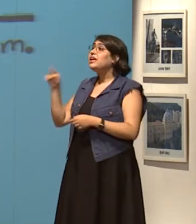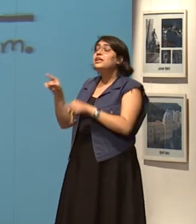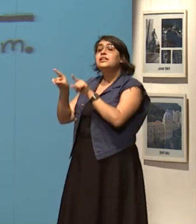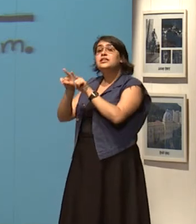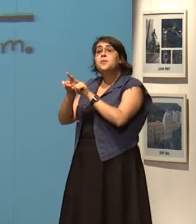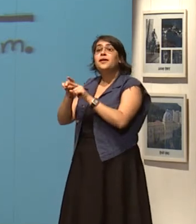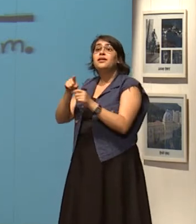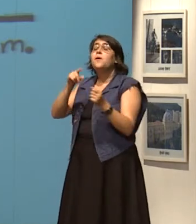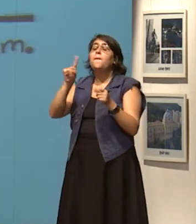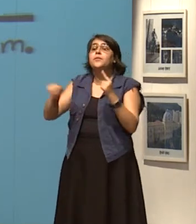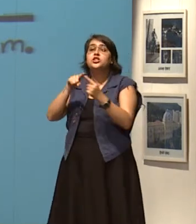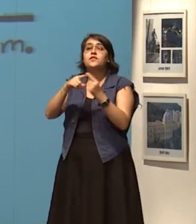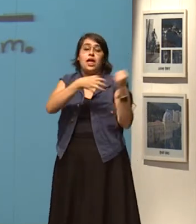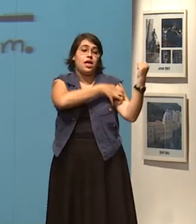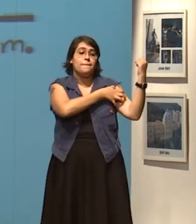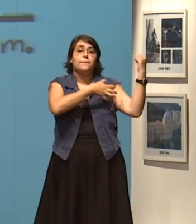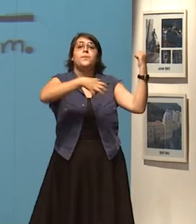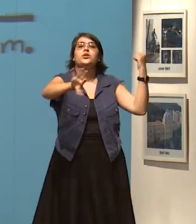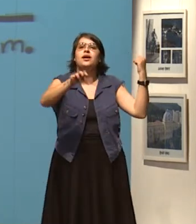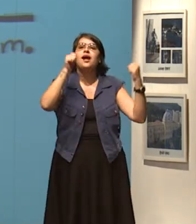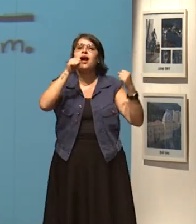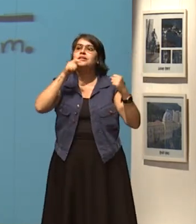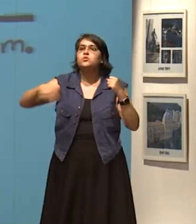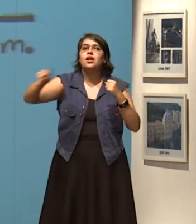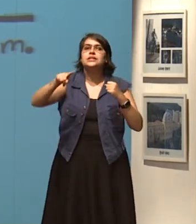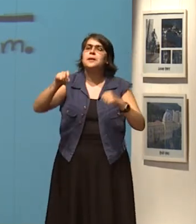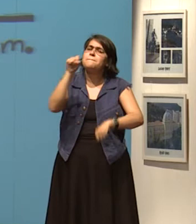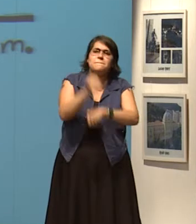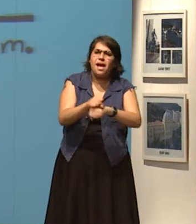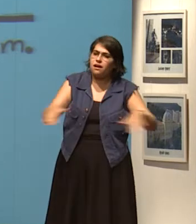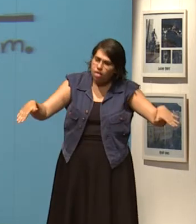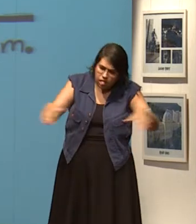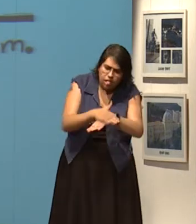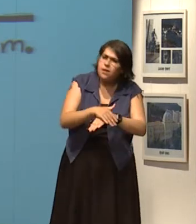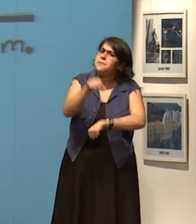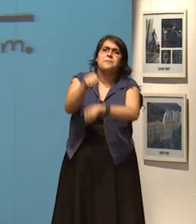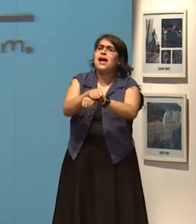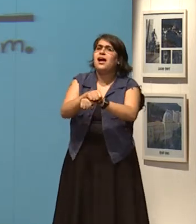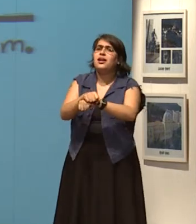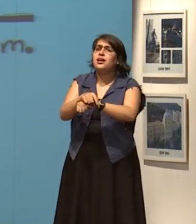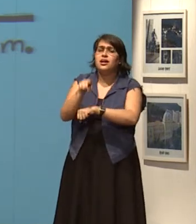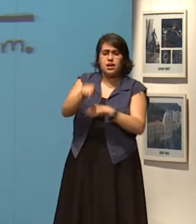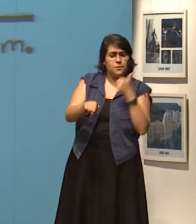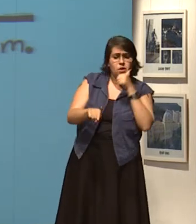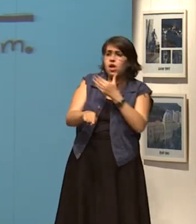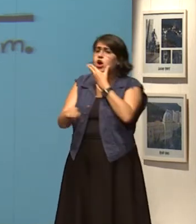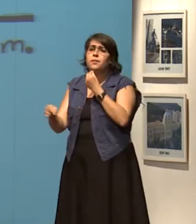igualdade política. E o objetivo também é empoderar as mulheres, para as mulheres não serem mais